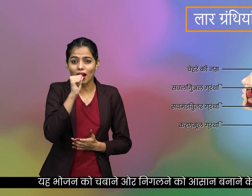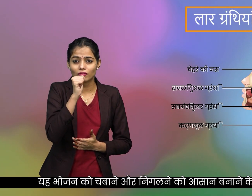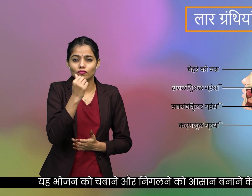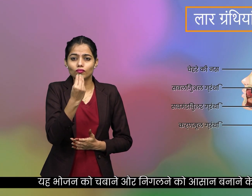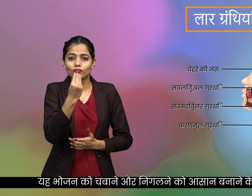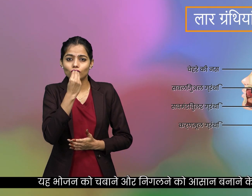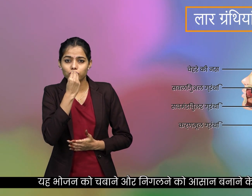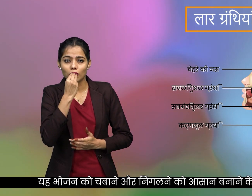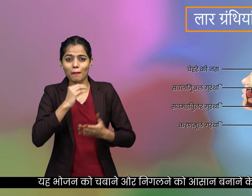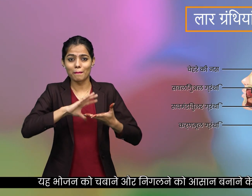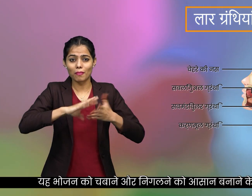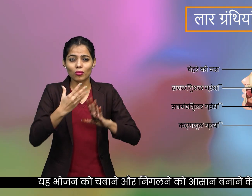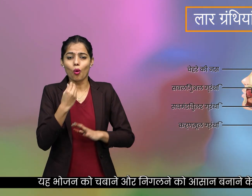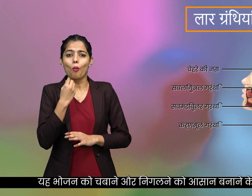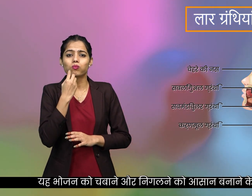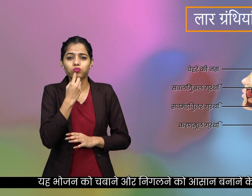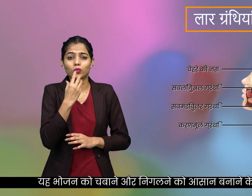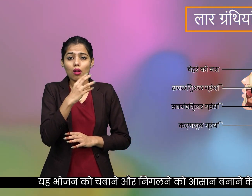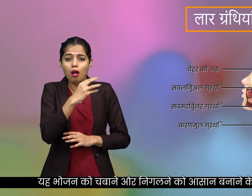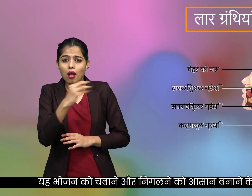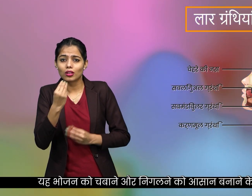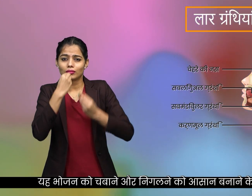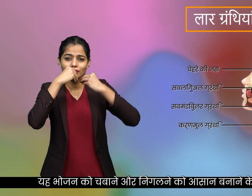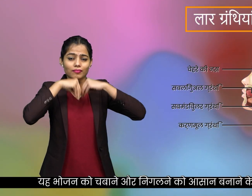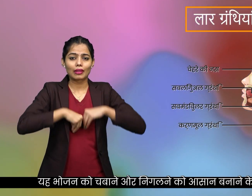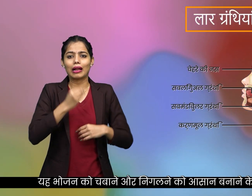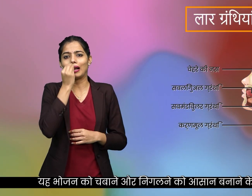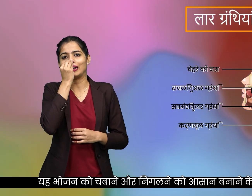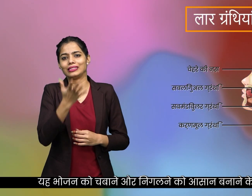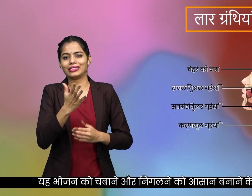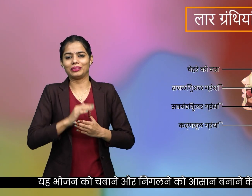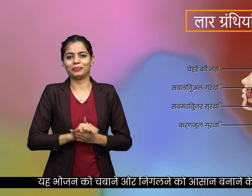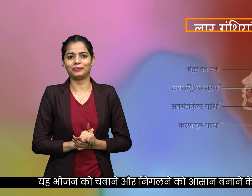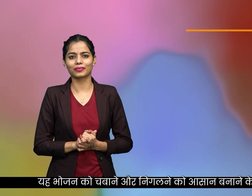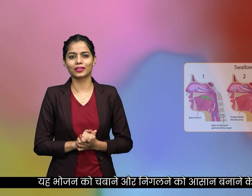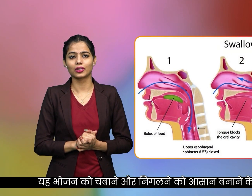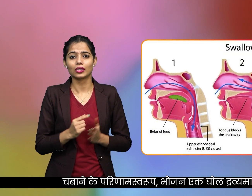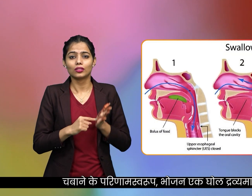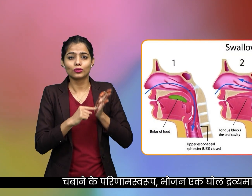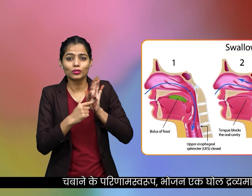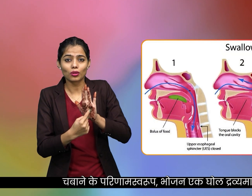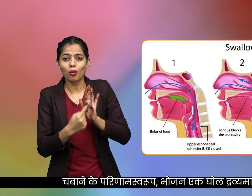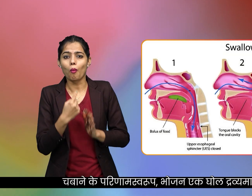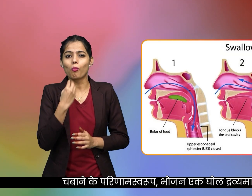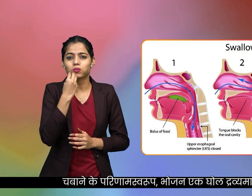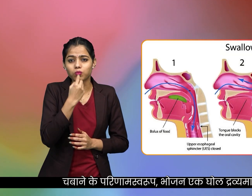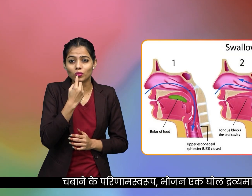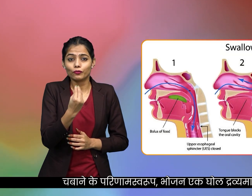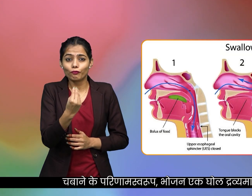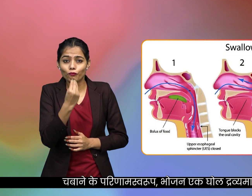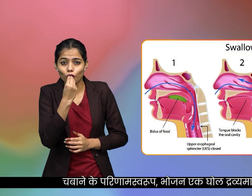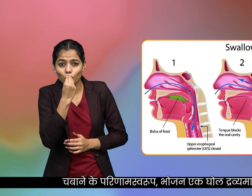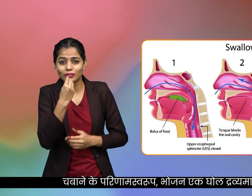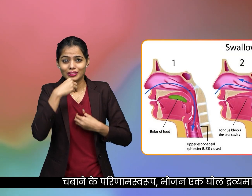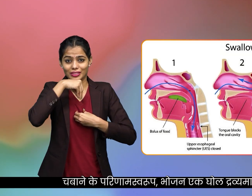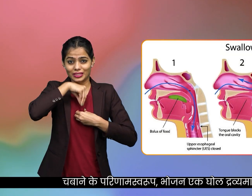यह भोजन को चबाने और निगलने को आसान बनाने के लिए काम करता है। चबाने के परिणाम